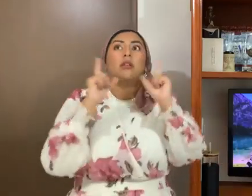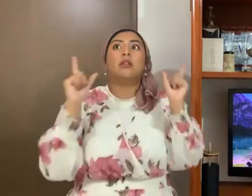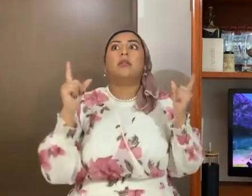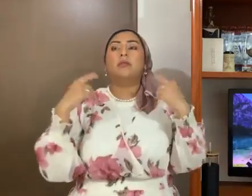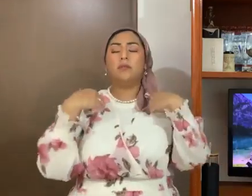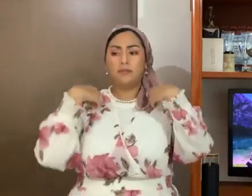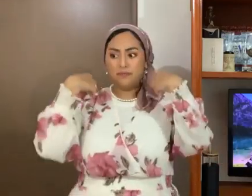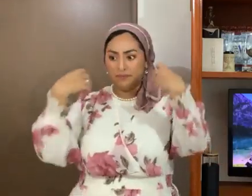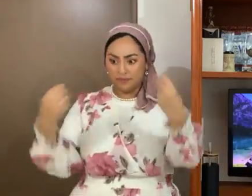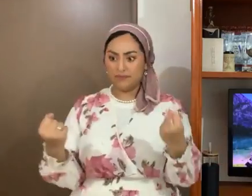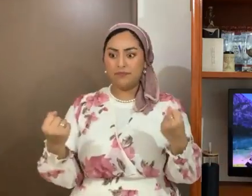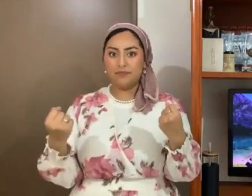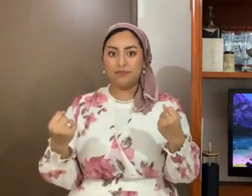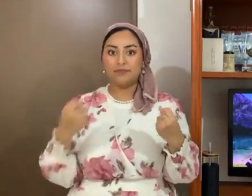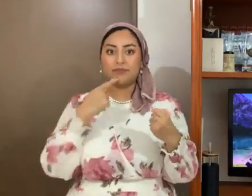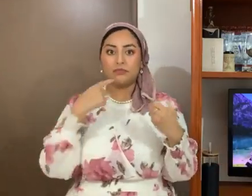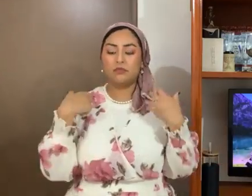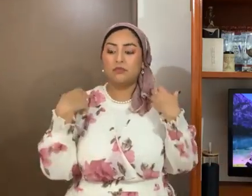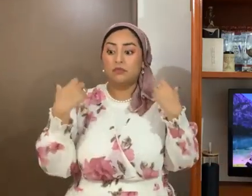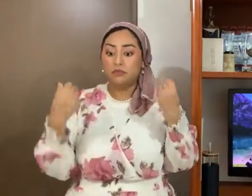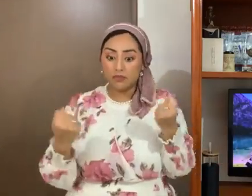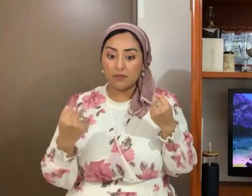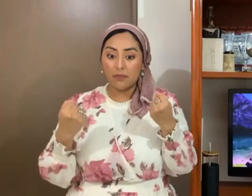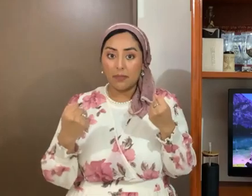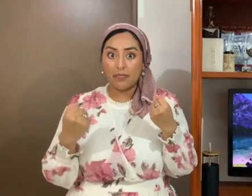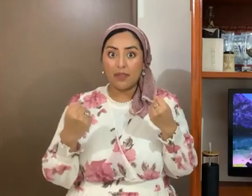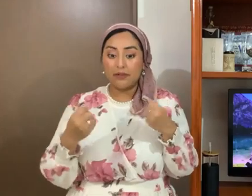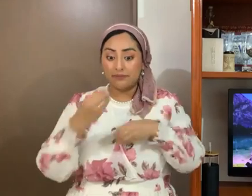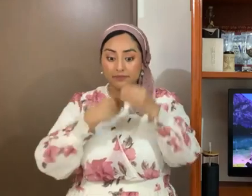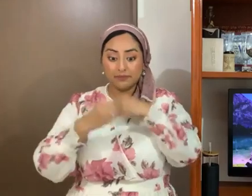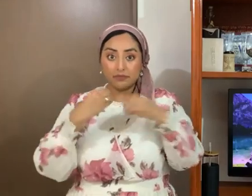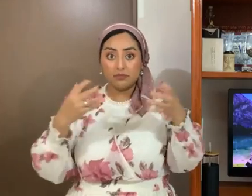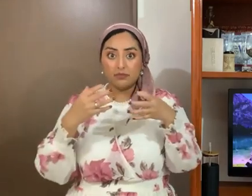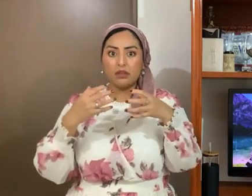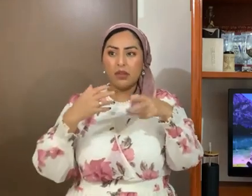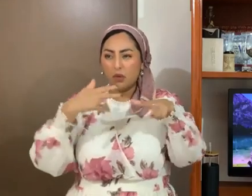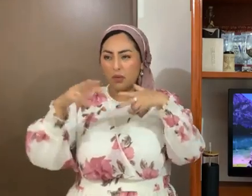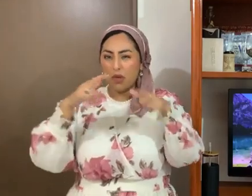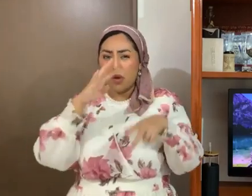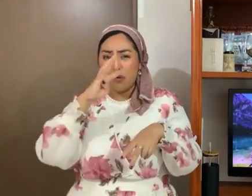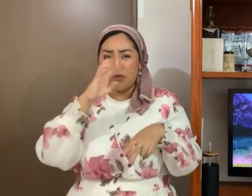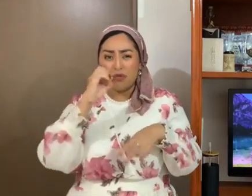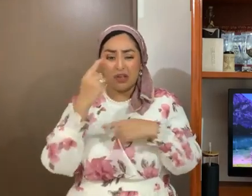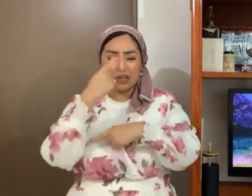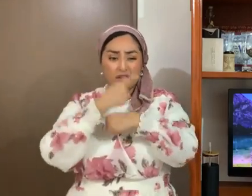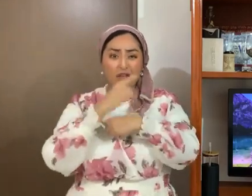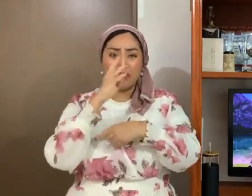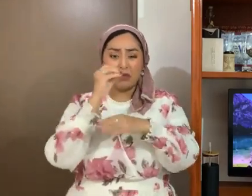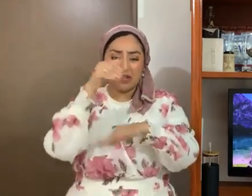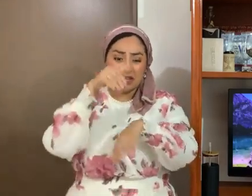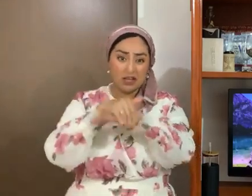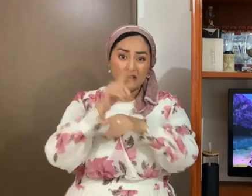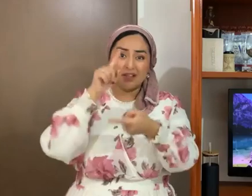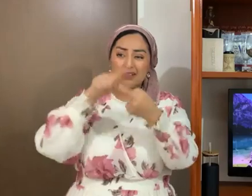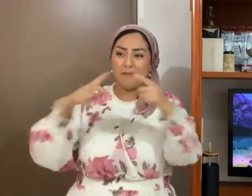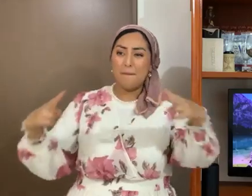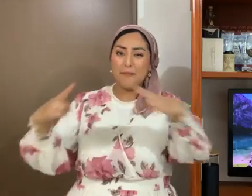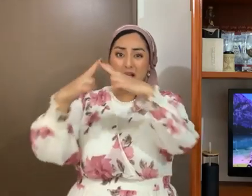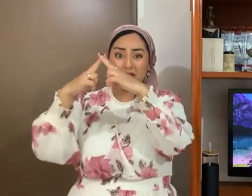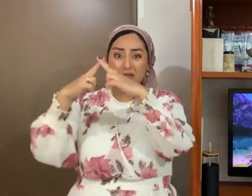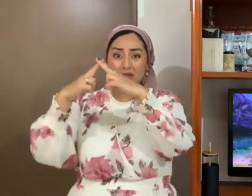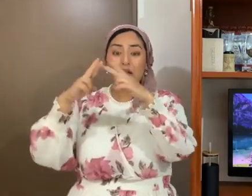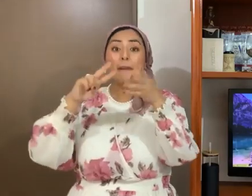y fortalecido, subraya en la parte de fortalecido, con aquella comida caminó 40 días y 40 noches hasta Horeb, el monte de